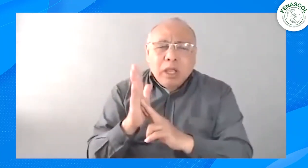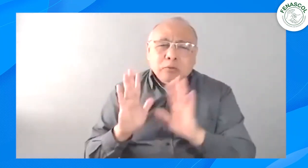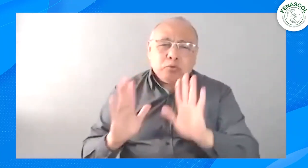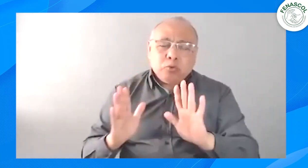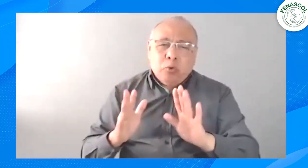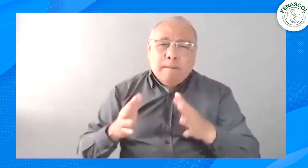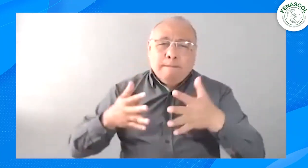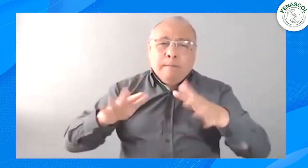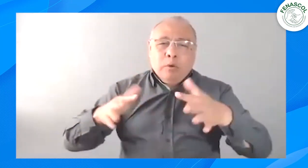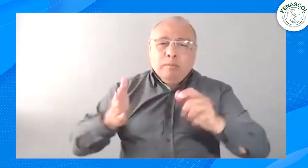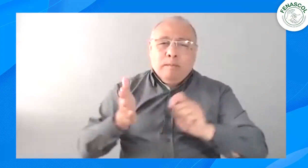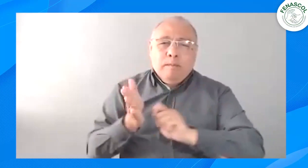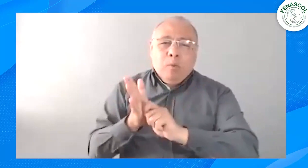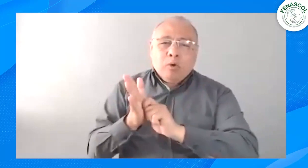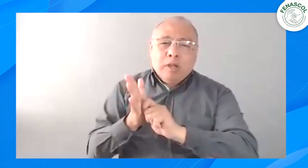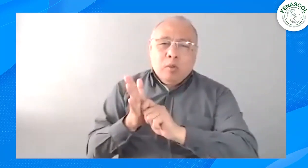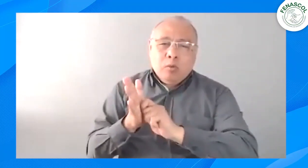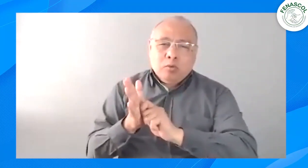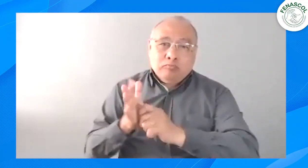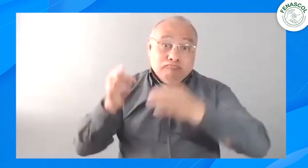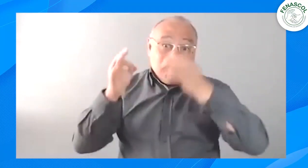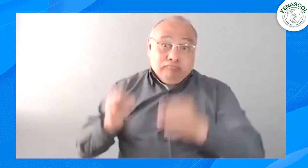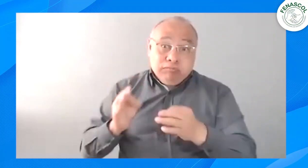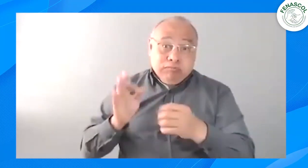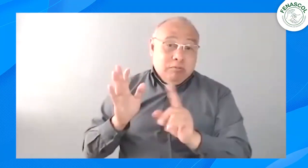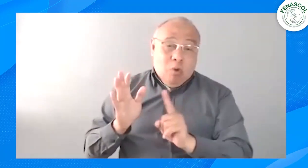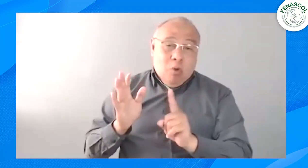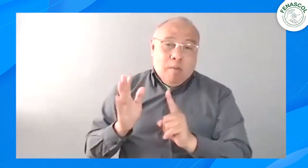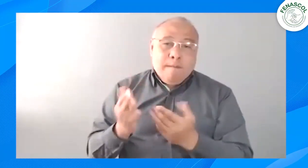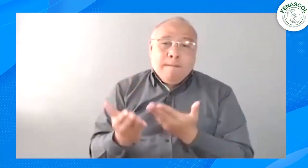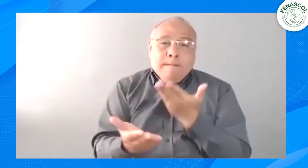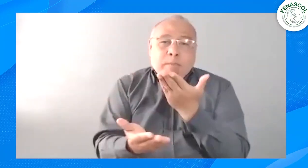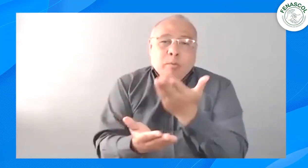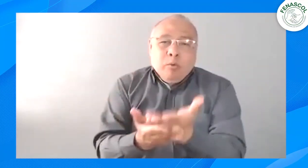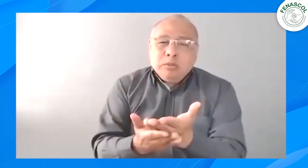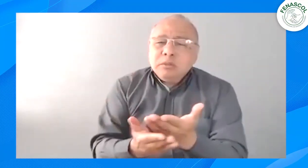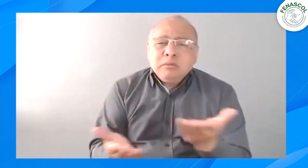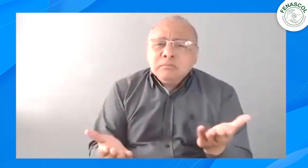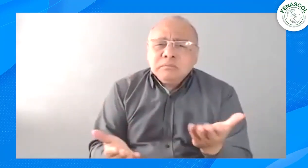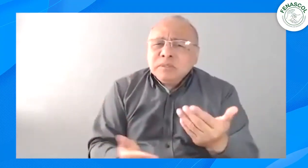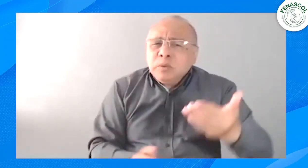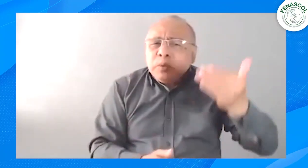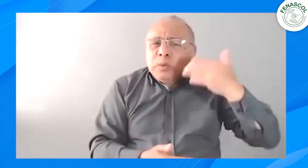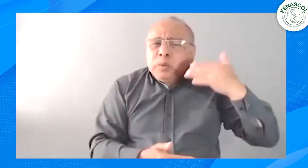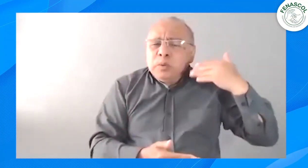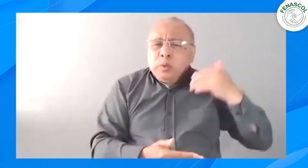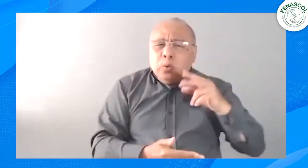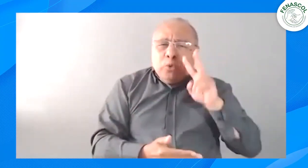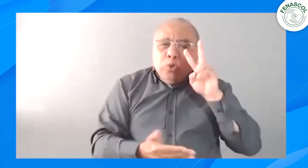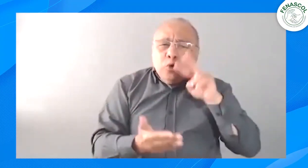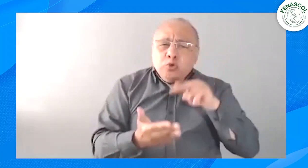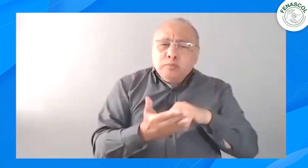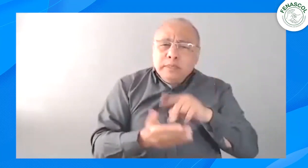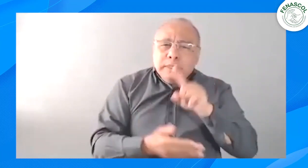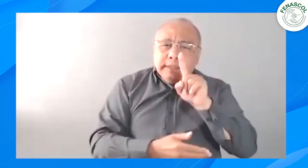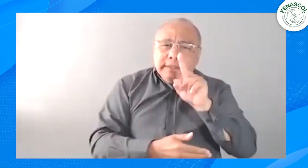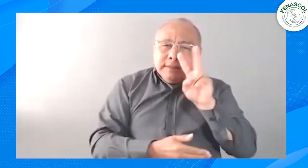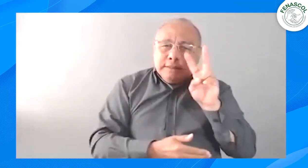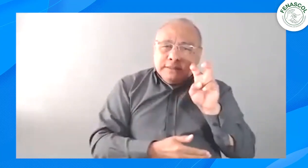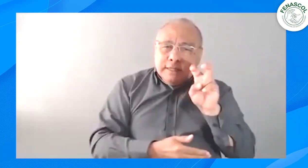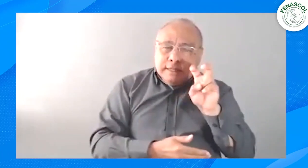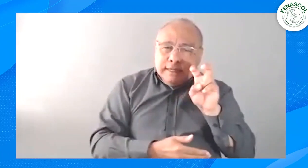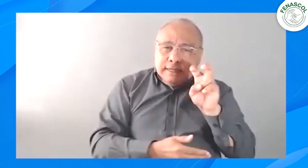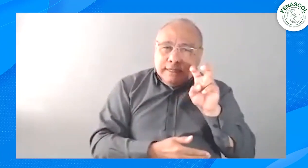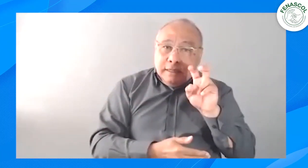llevo de hecho un pro porte de un proyecto de resolución que se llevó a cabo en 2017 desde